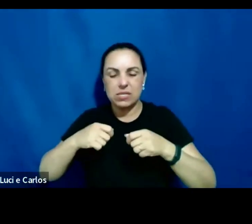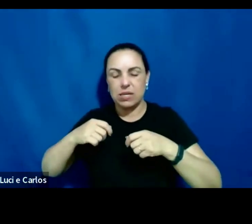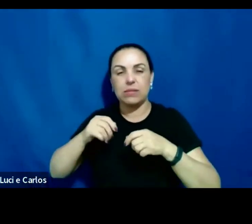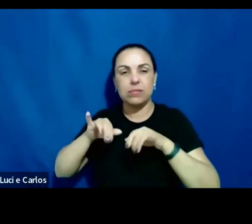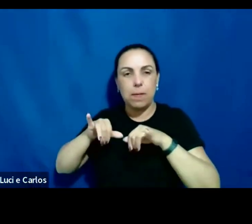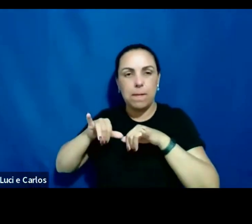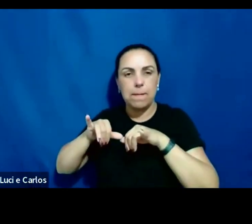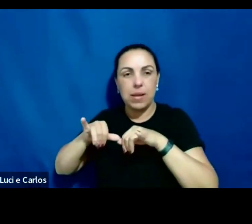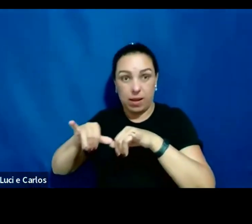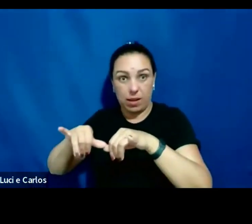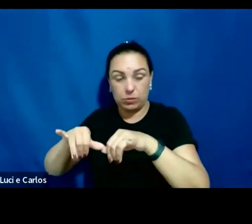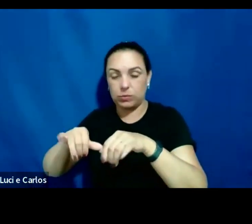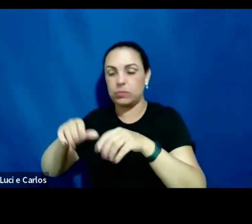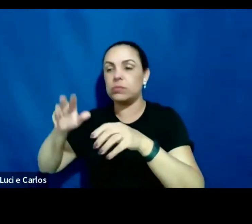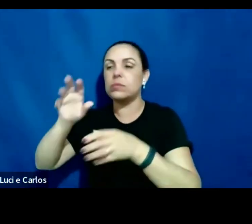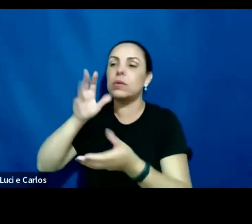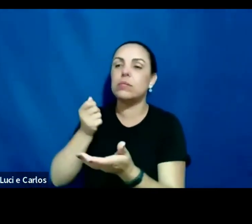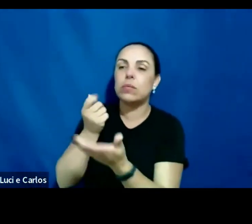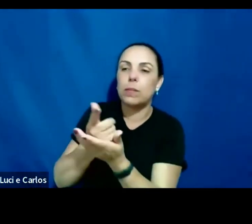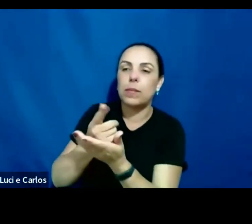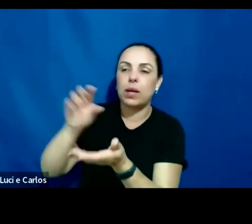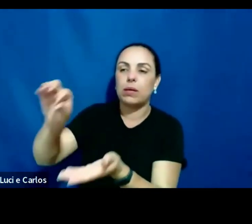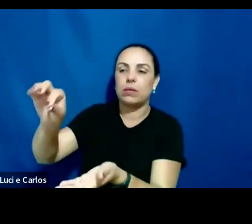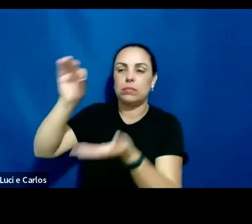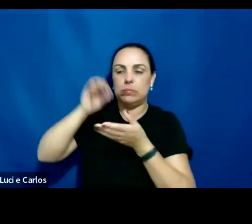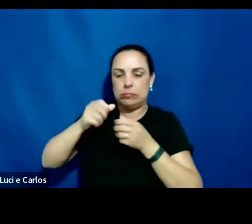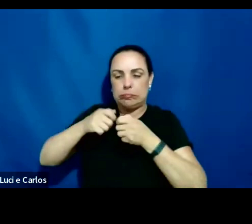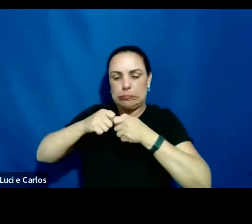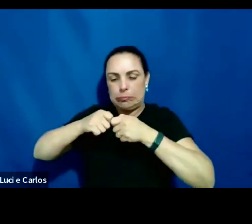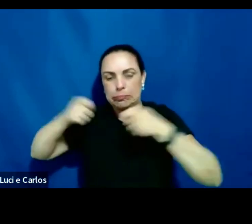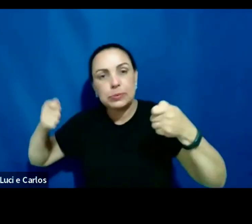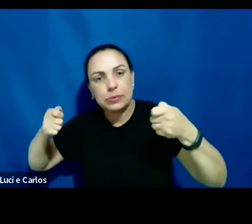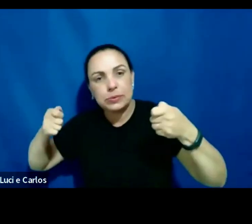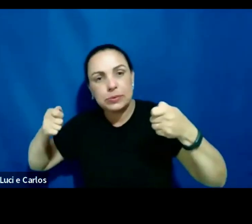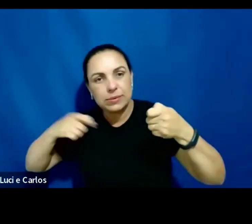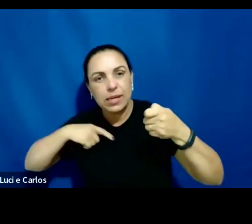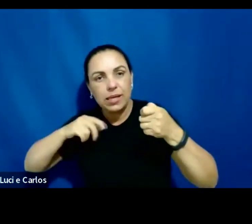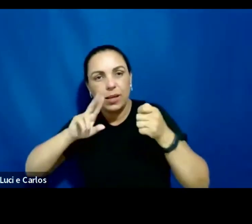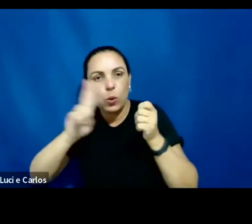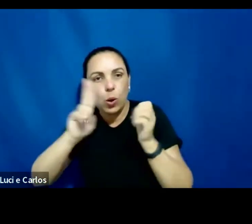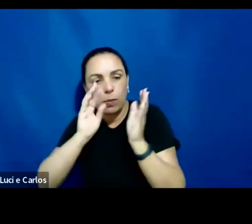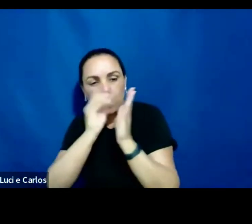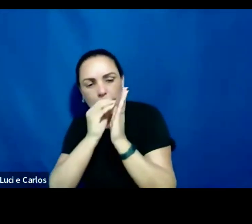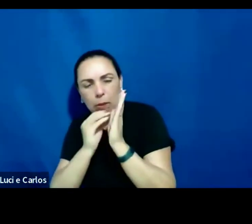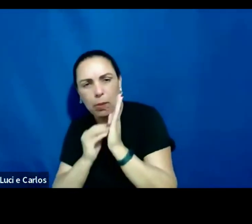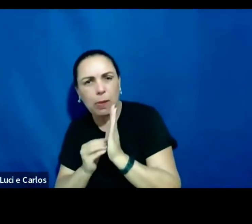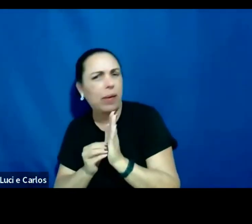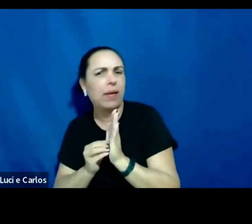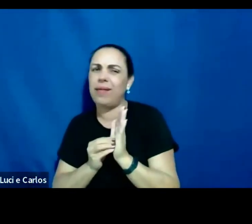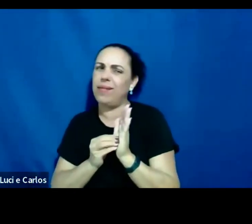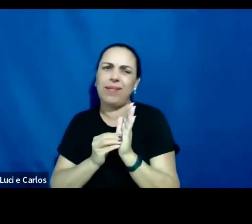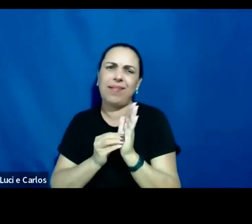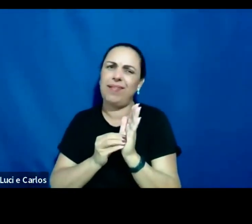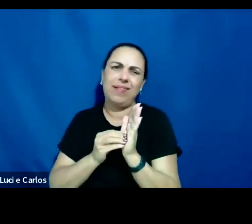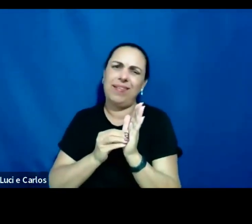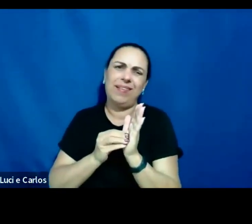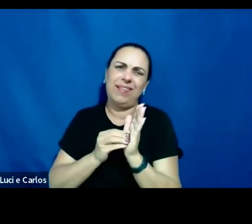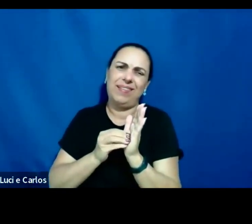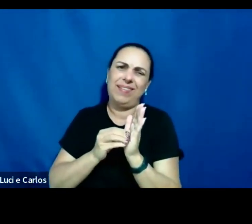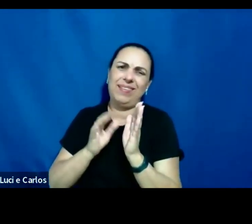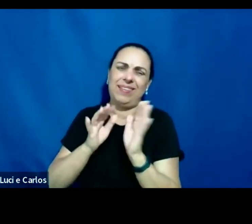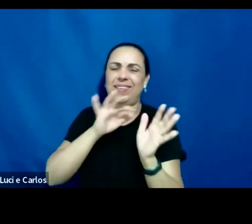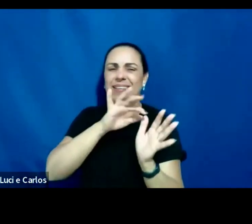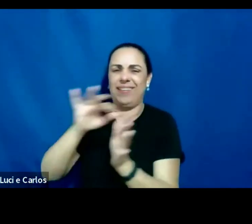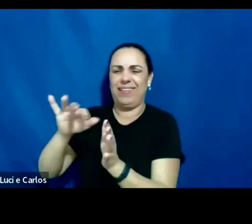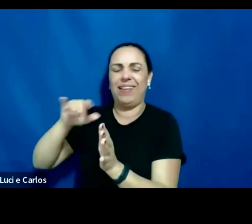ingredientes. Se você comprar um brócolis, o brócolis não tem lista de ingredientes, é brócolis. Se você comprar um salgadinho de pacote, uma bolacha, ali